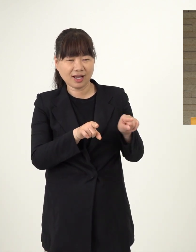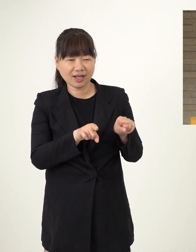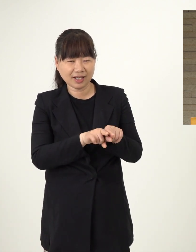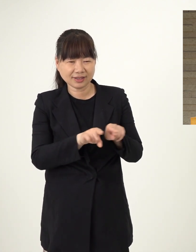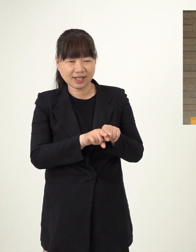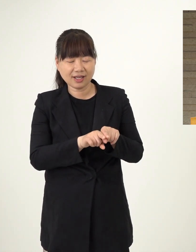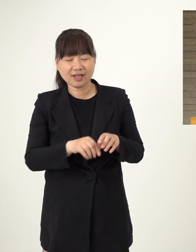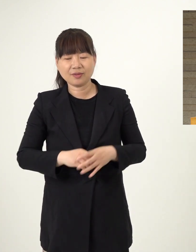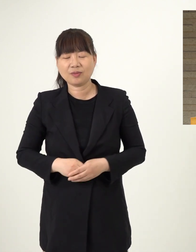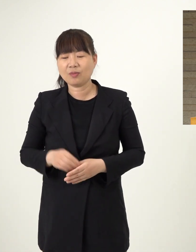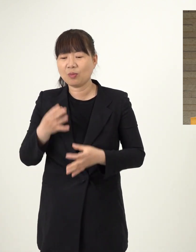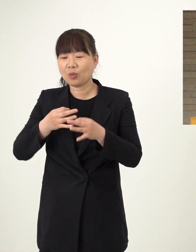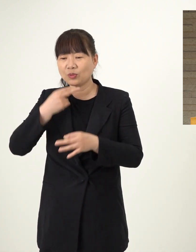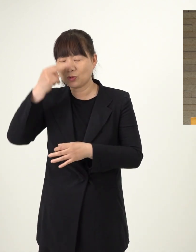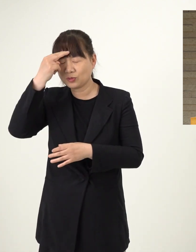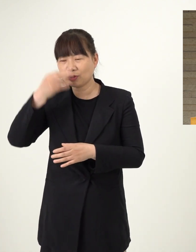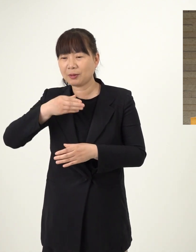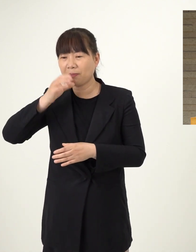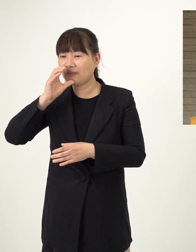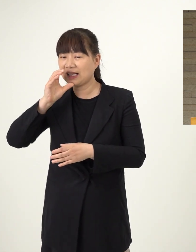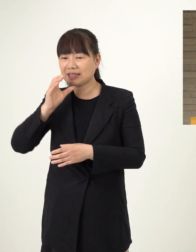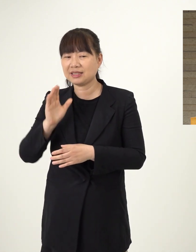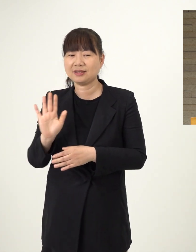포도나무에서 난 포도주를 마신 일이 없을 것이다.